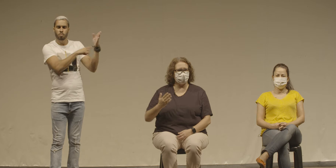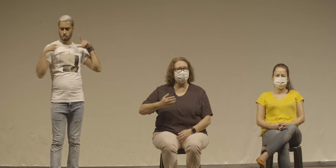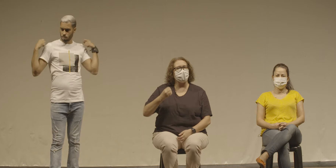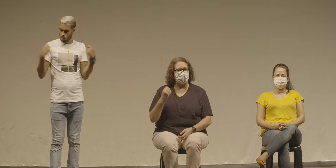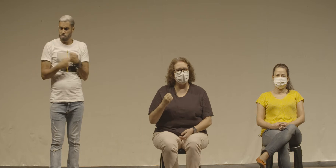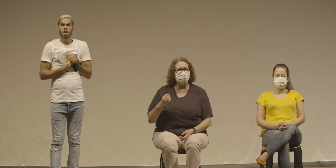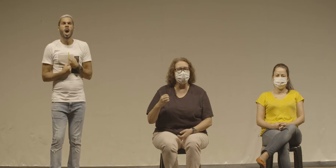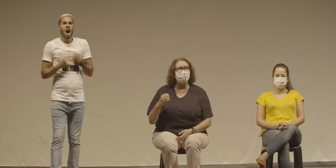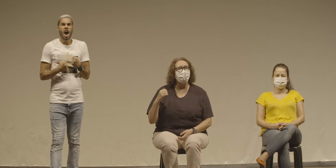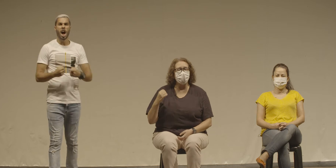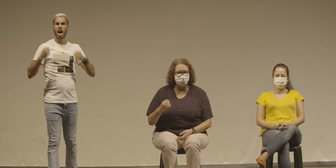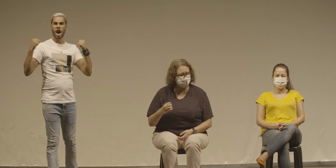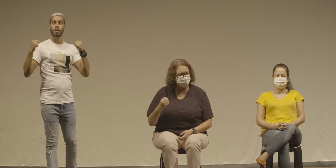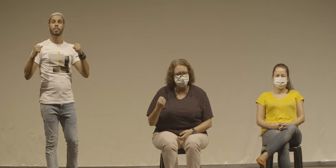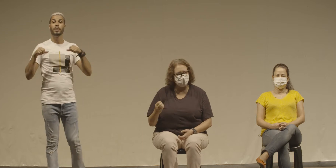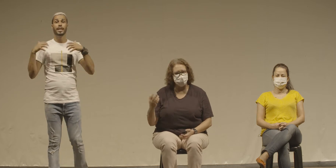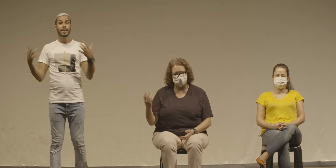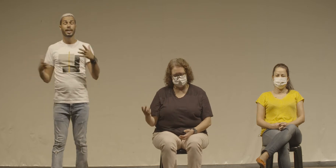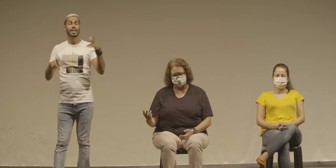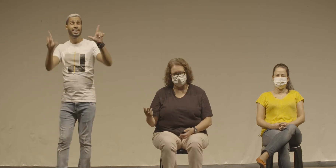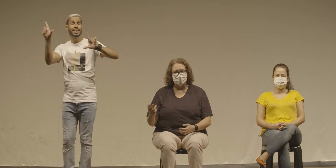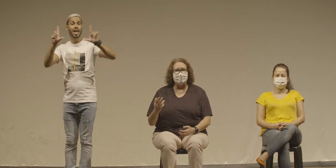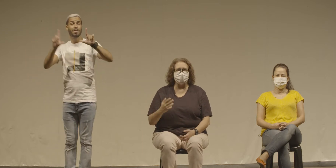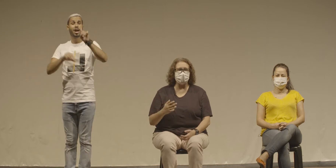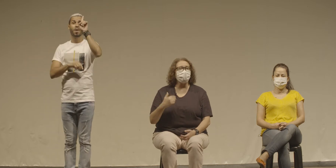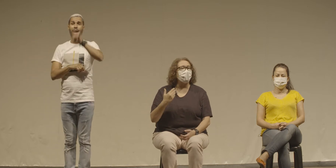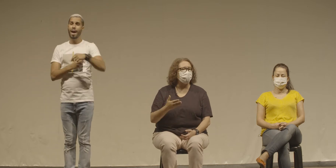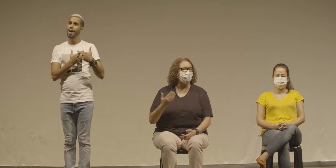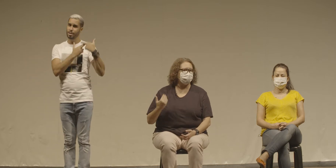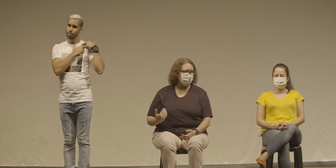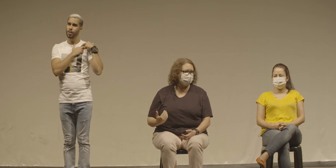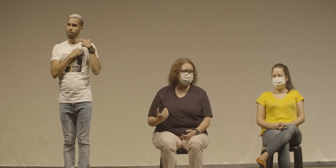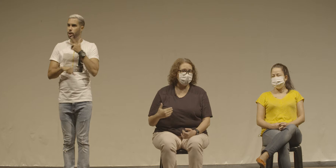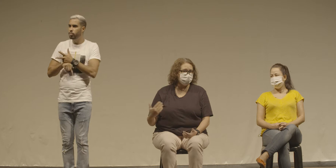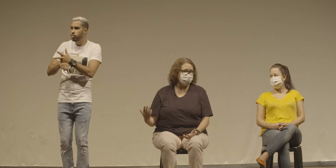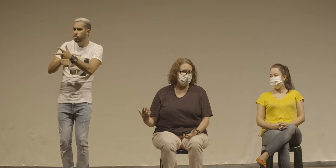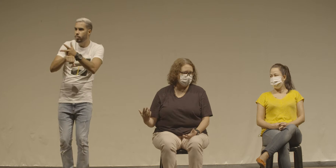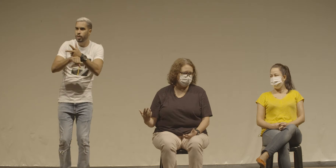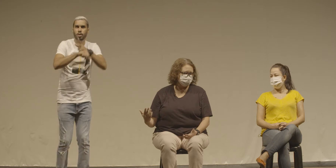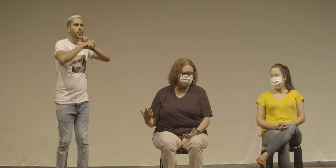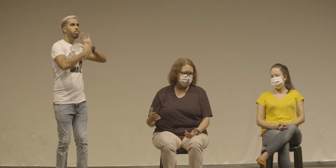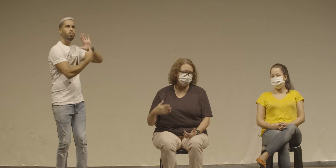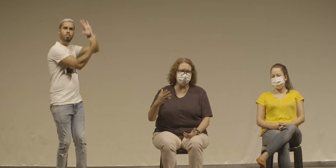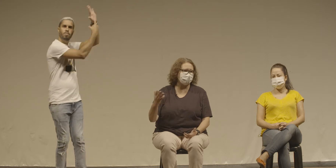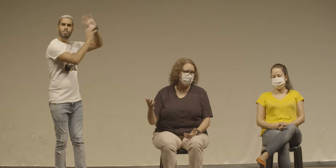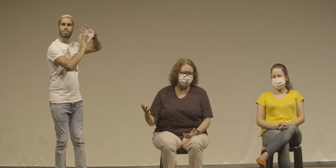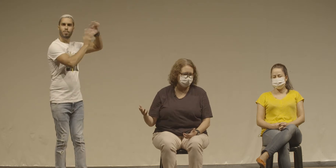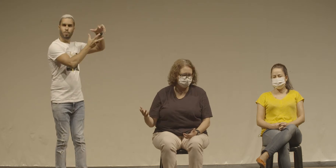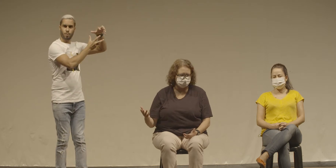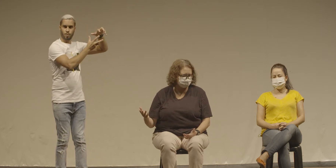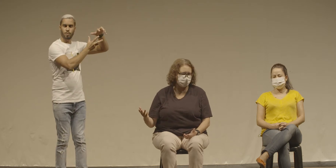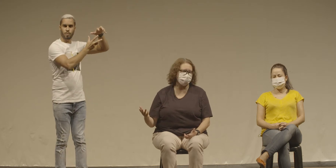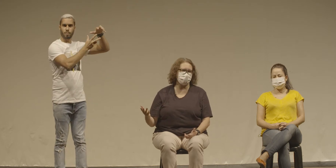a imprensa, ela é muito responsável por isso. Então, na época delas, não existia isso de televisionar